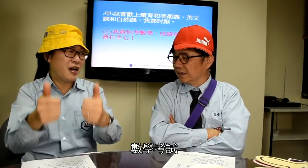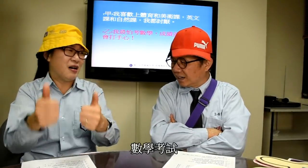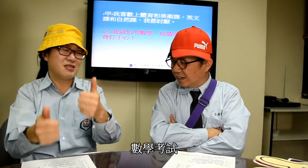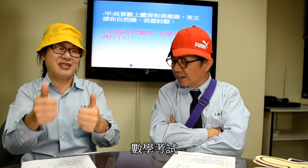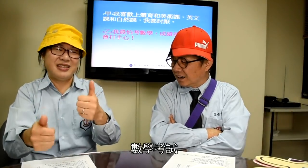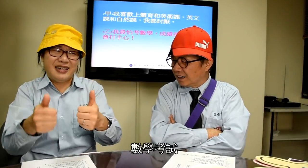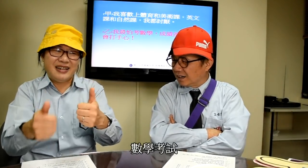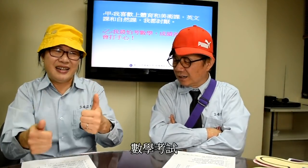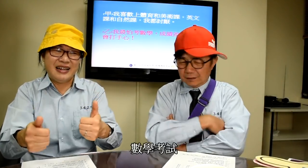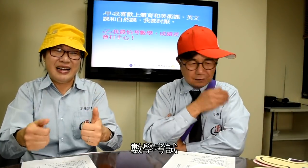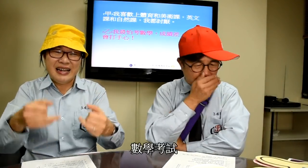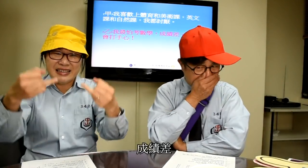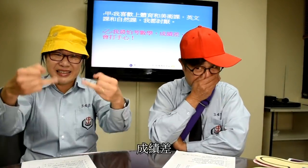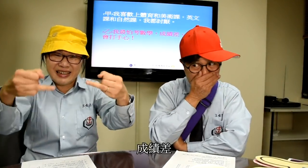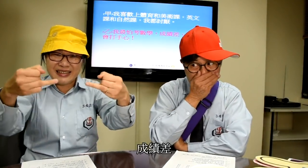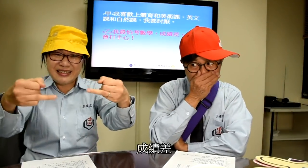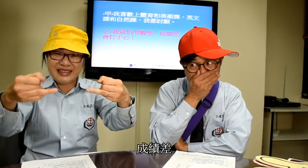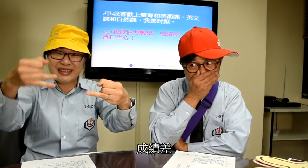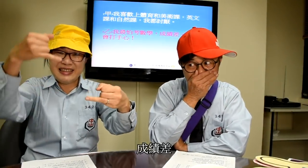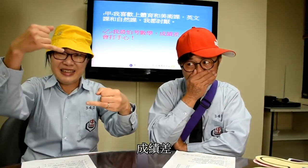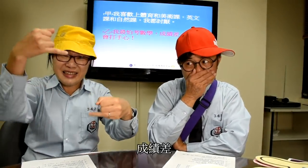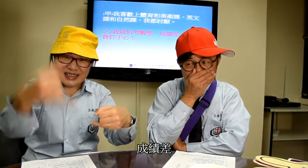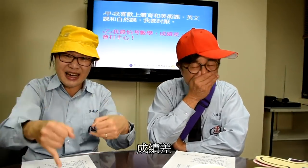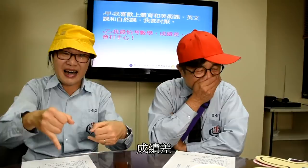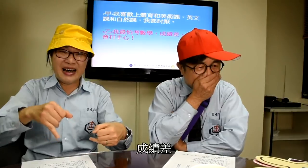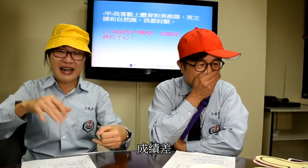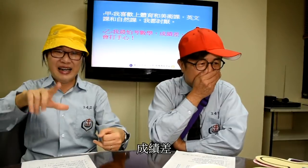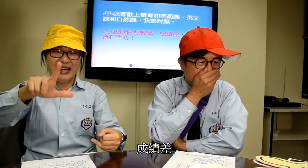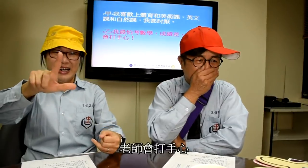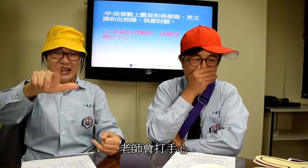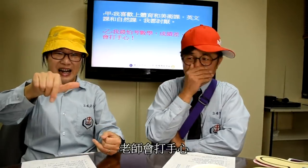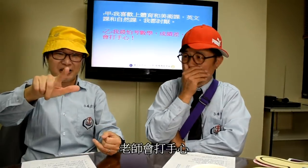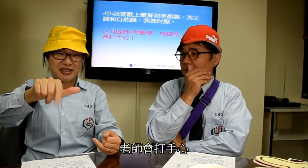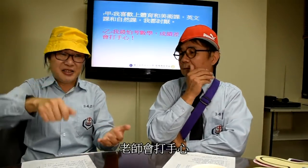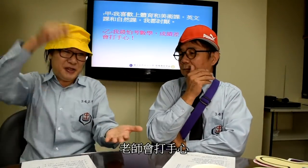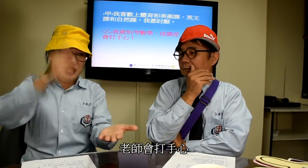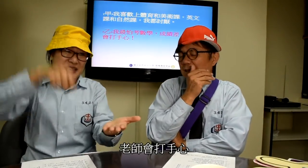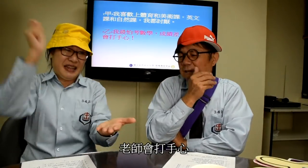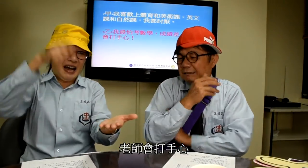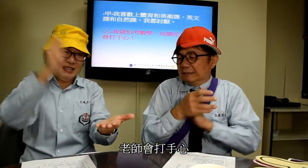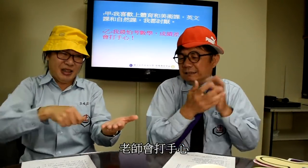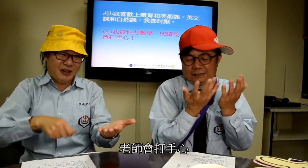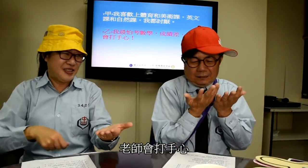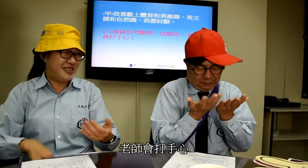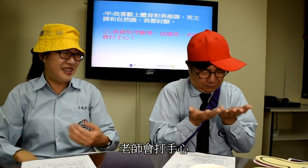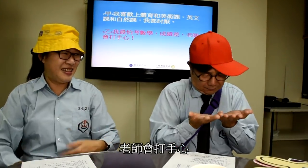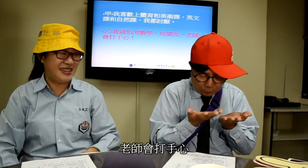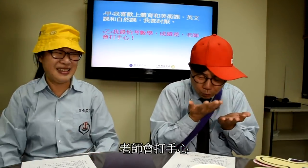试，成绩差，老师会打手心。